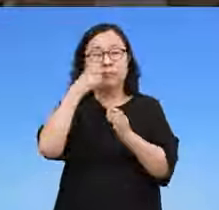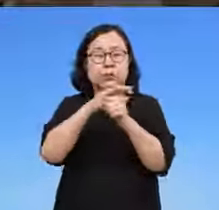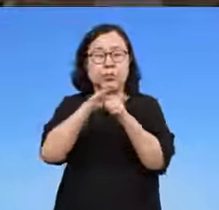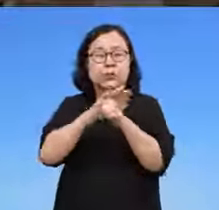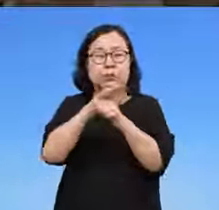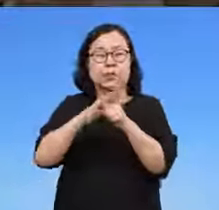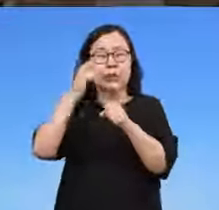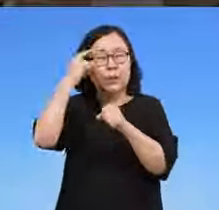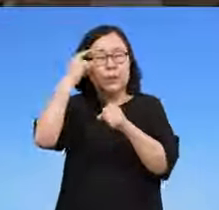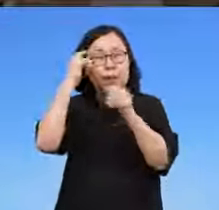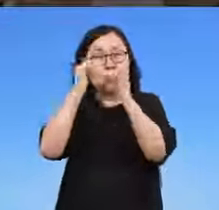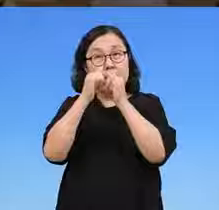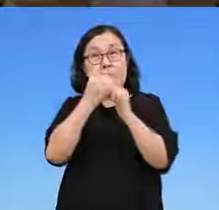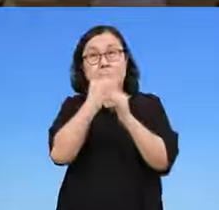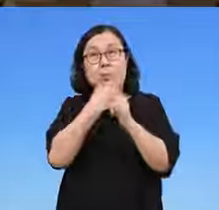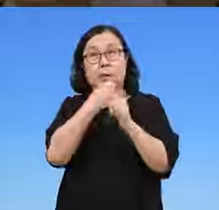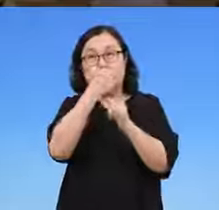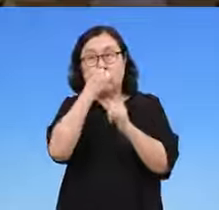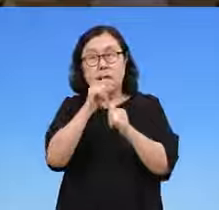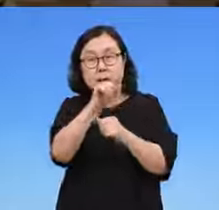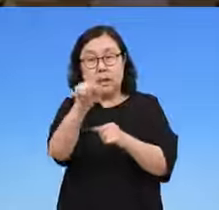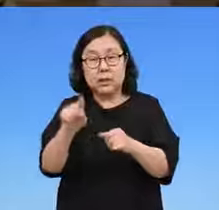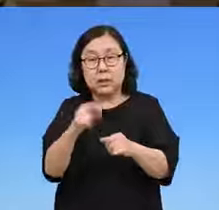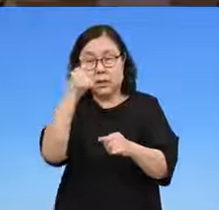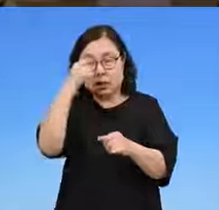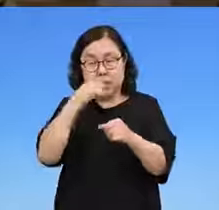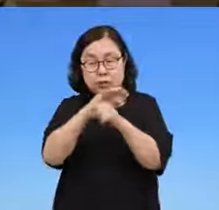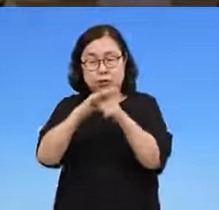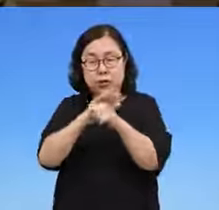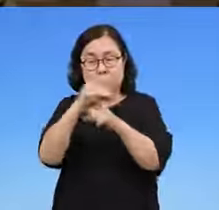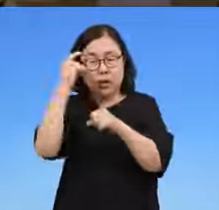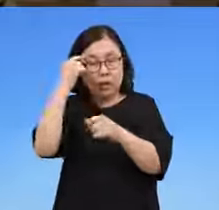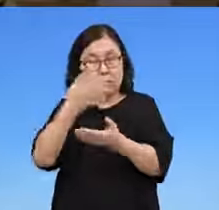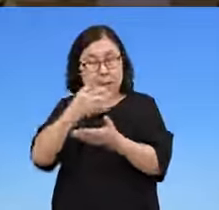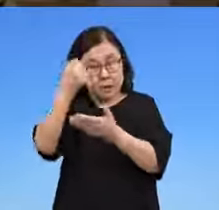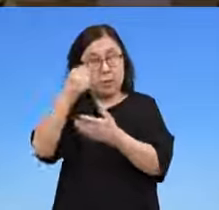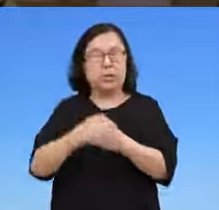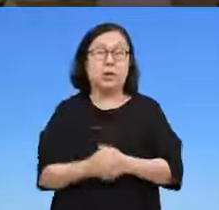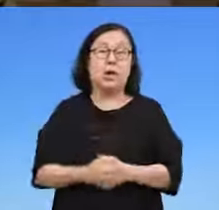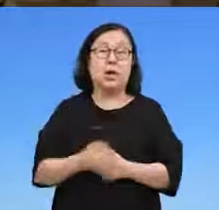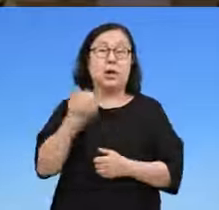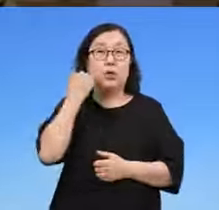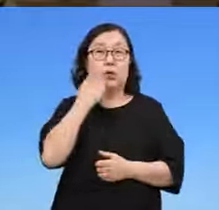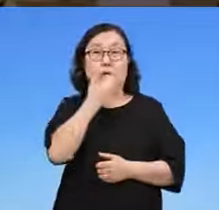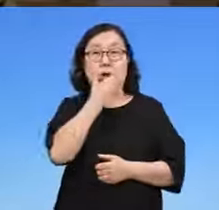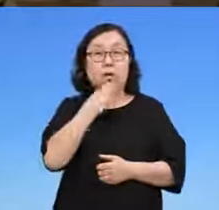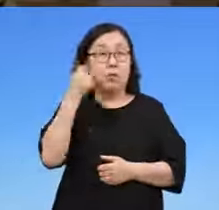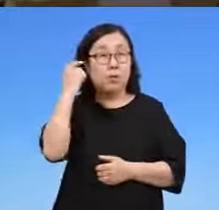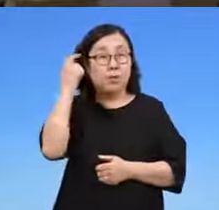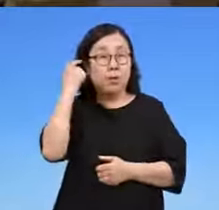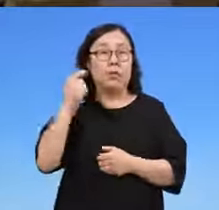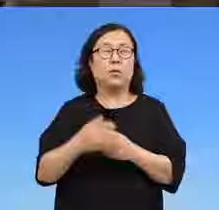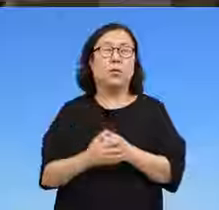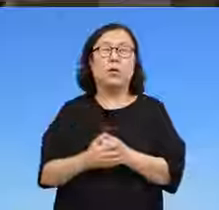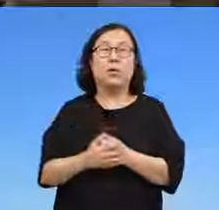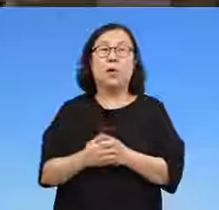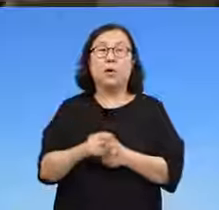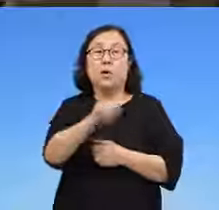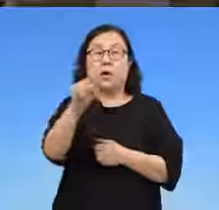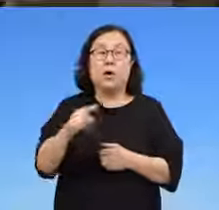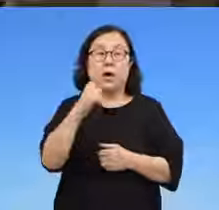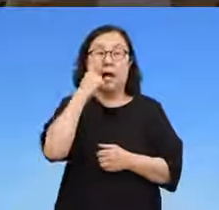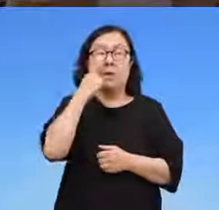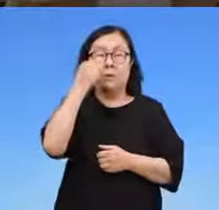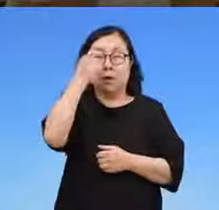자는 복이 있나니 그들이 긍휼히 여김을 받을 것이며 또 누가복음 6장 36절에도 비슷한 말씀이